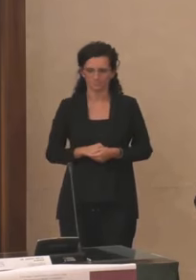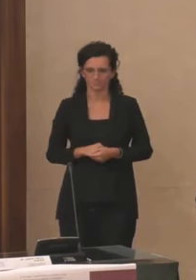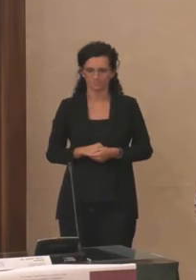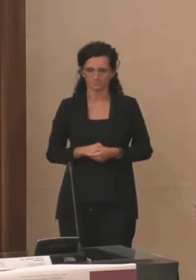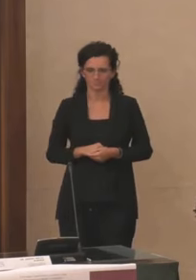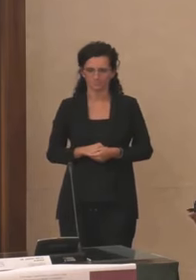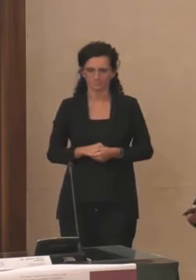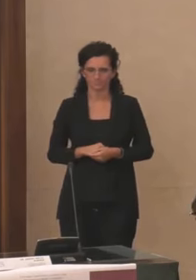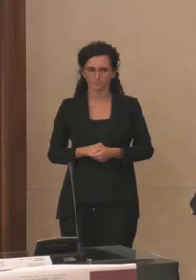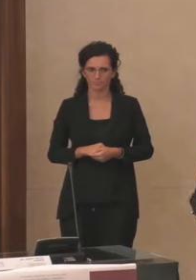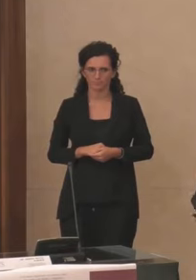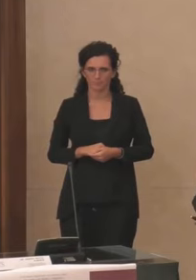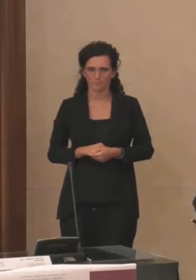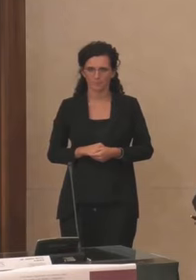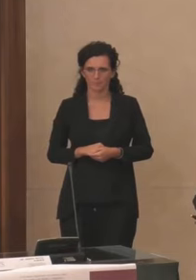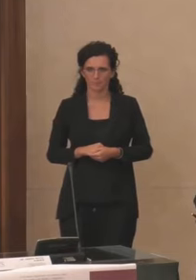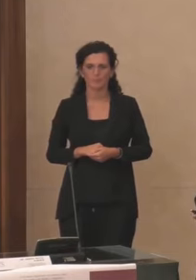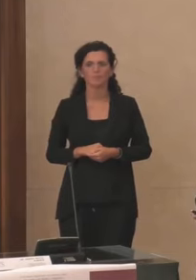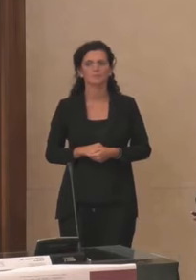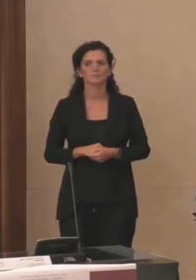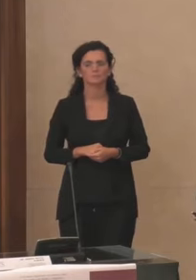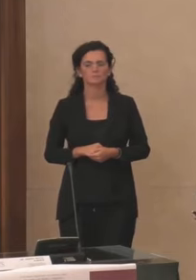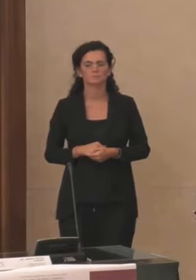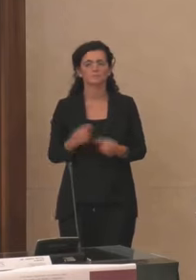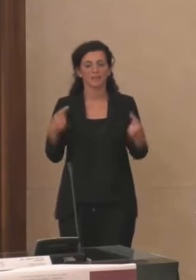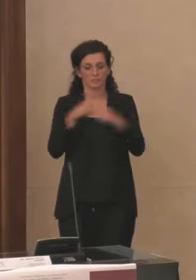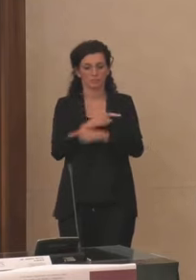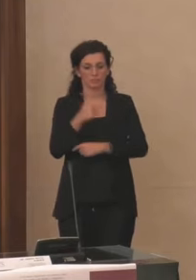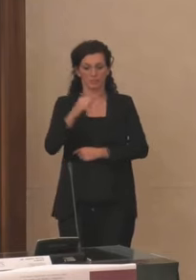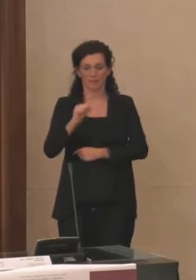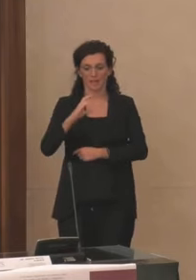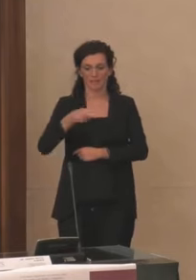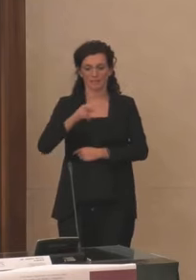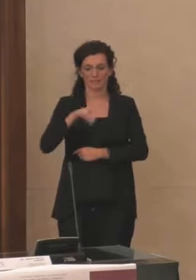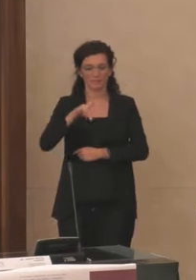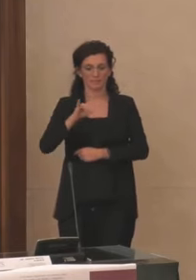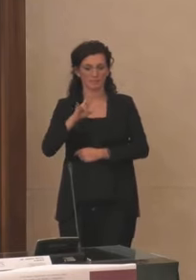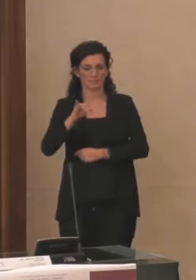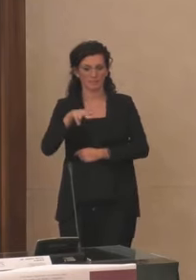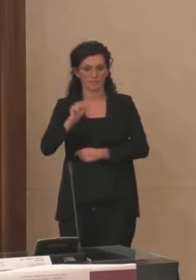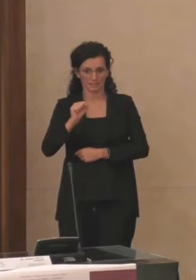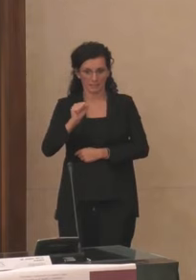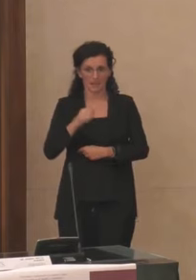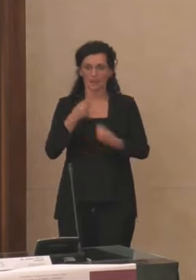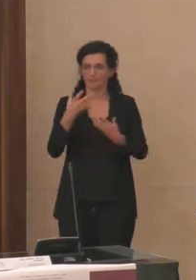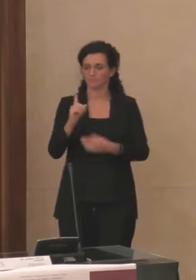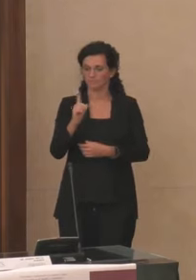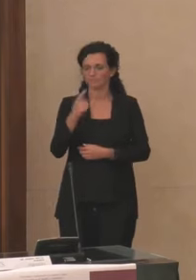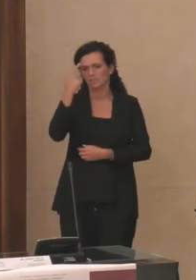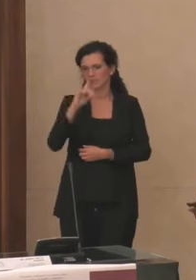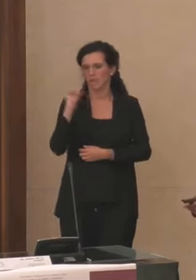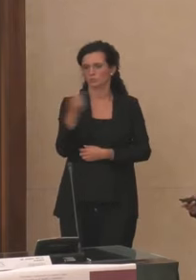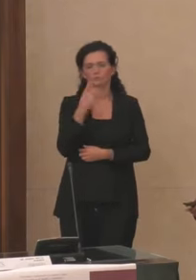Assolutamente invece non diamo la tachipirina, che sappiamo tutti essere sconsigliata, che dovrebbe essere